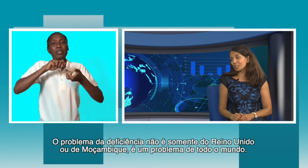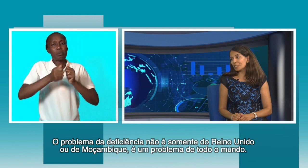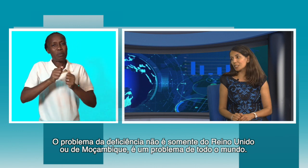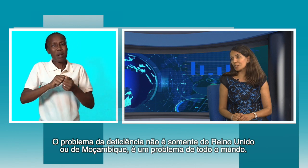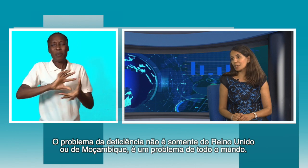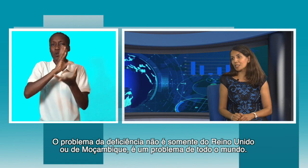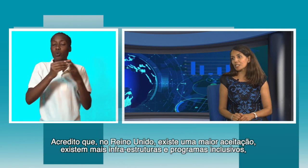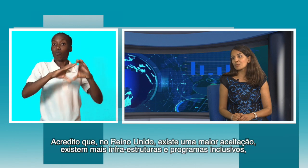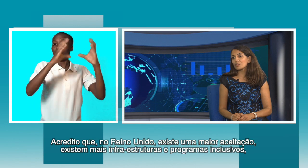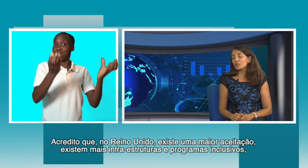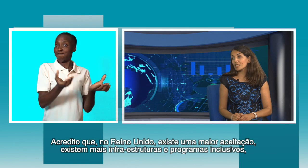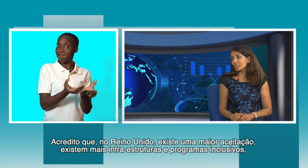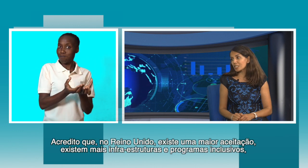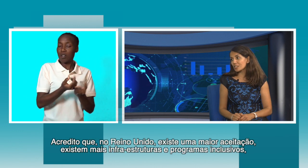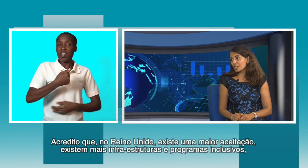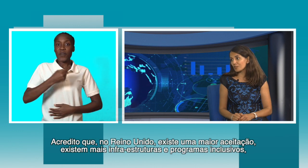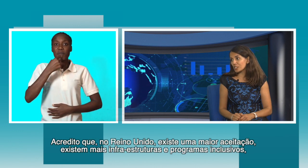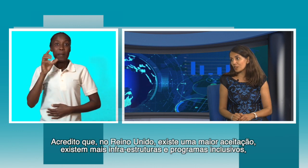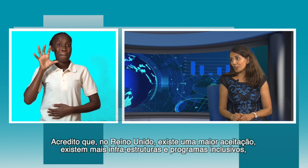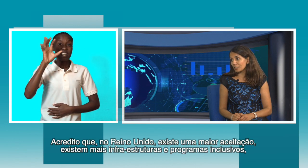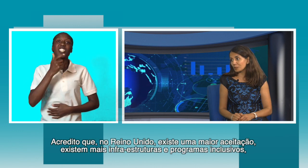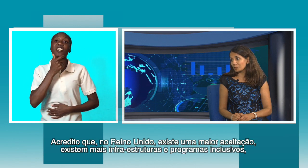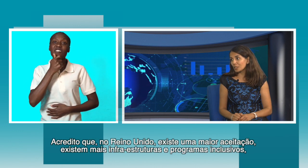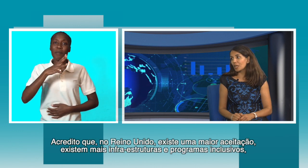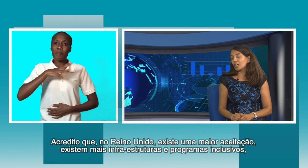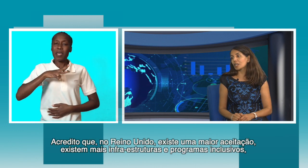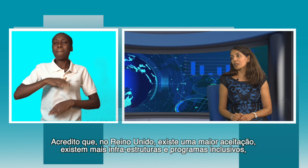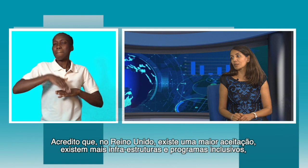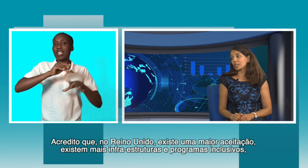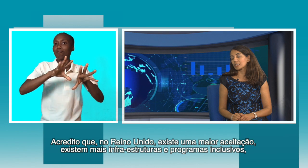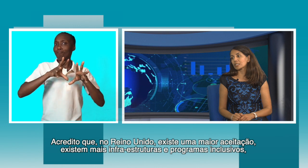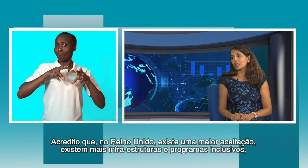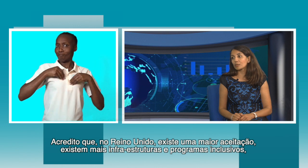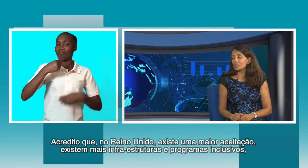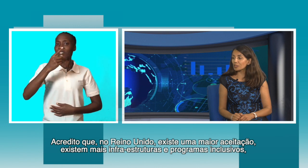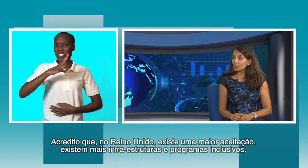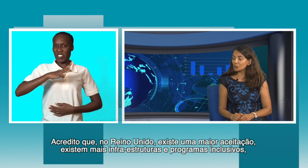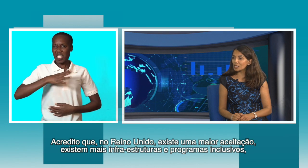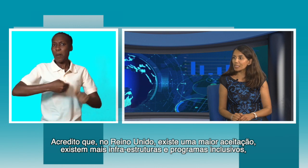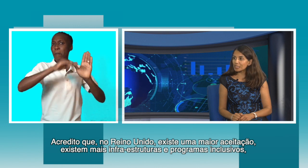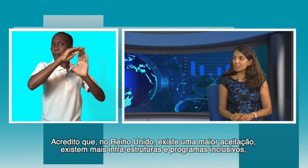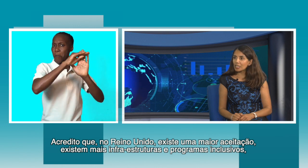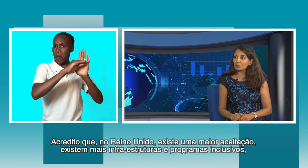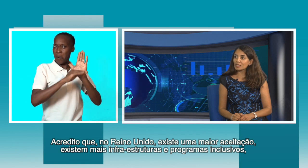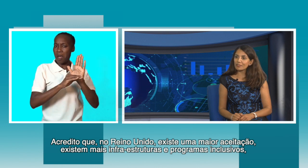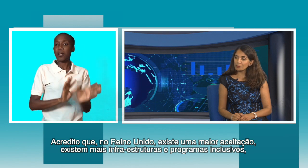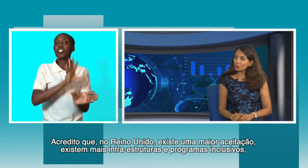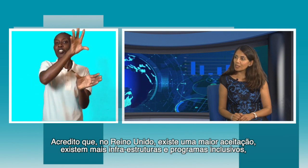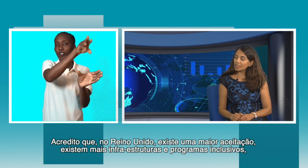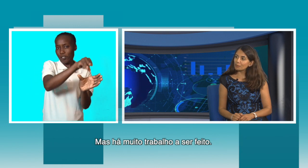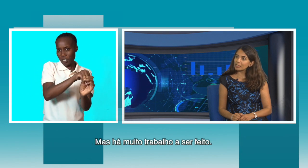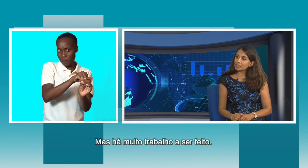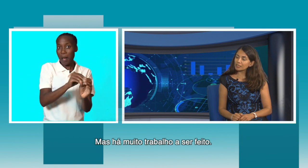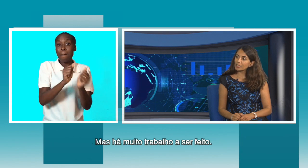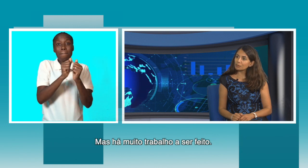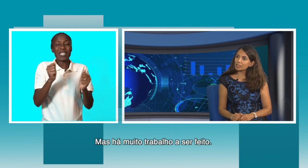problema de todo o mundo. Acredito que no Reino Unido existe uma maior aceitação. Existem mais infraestruturas de programas inclusivos,